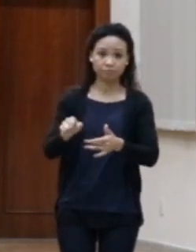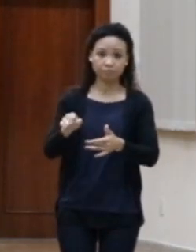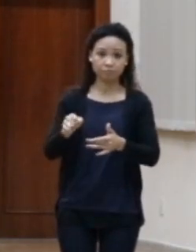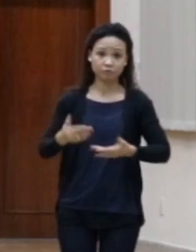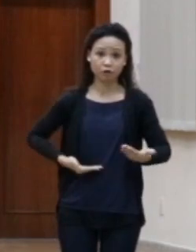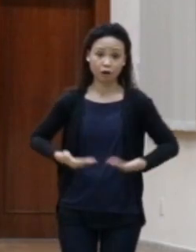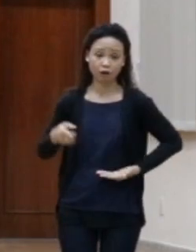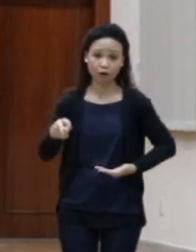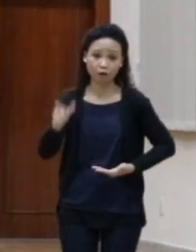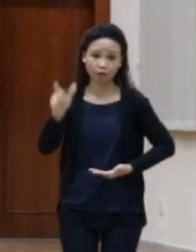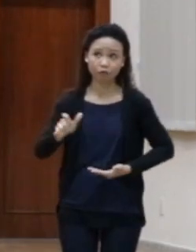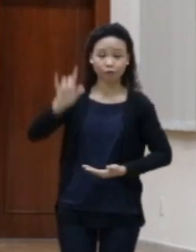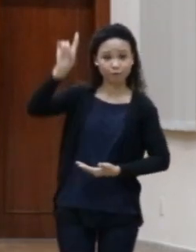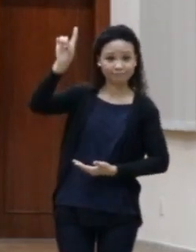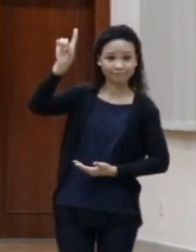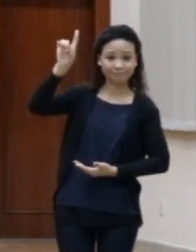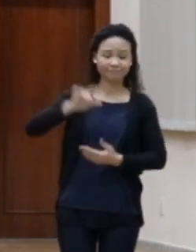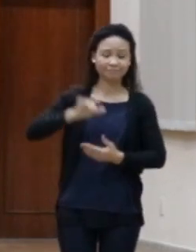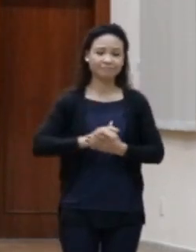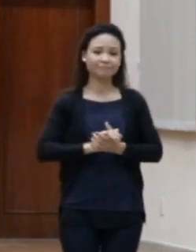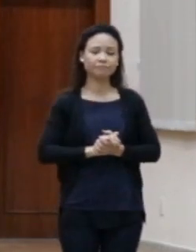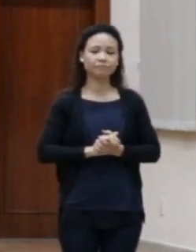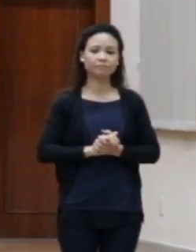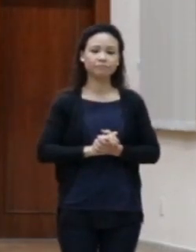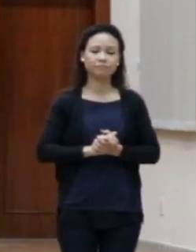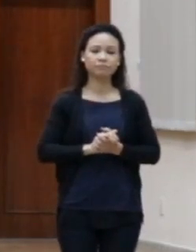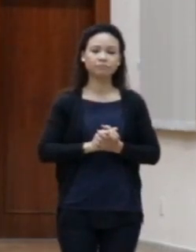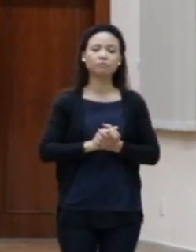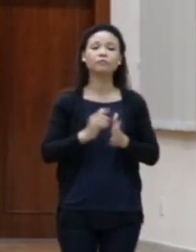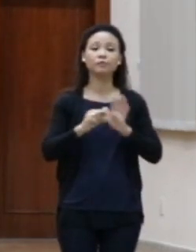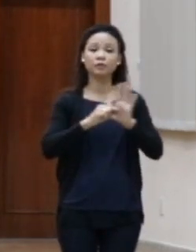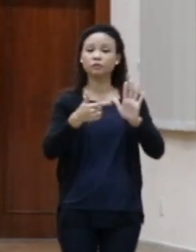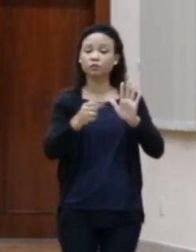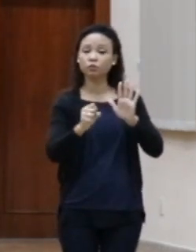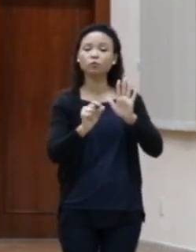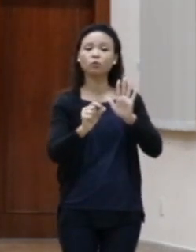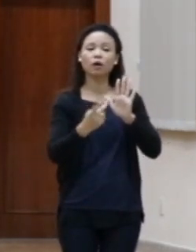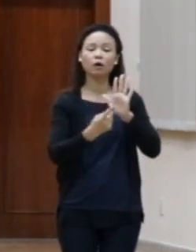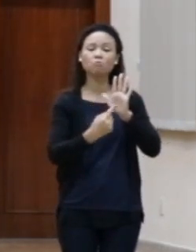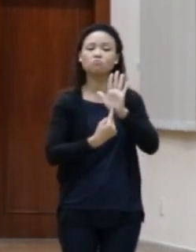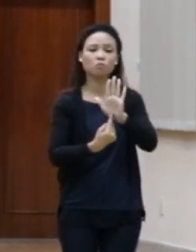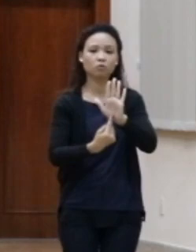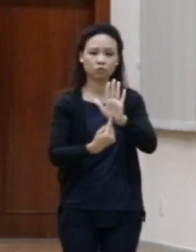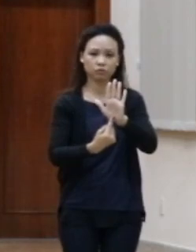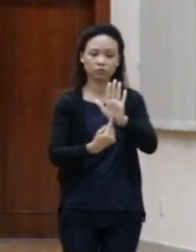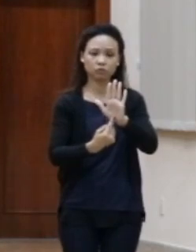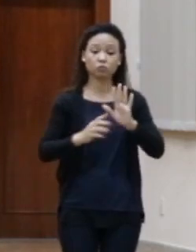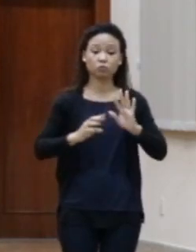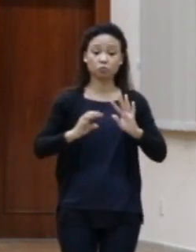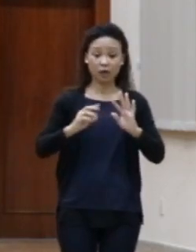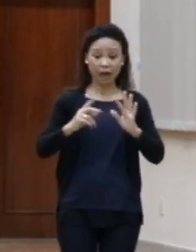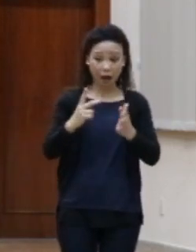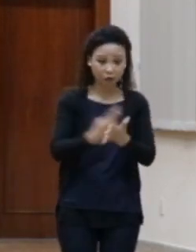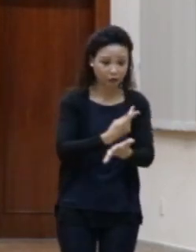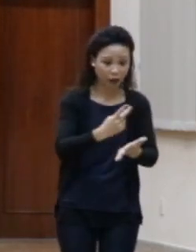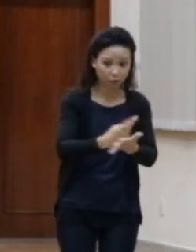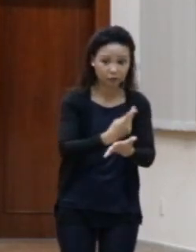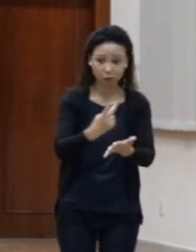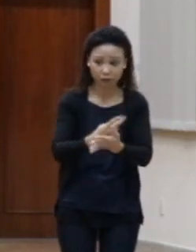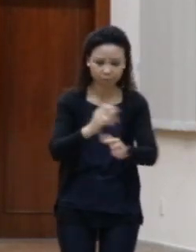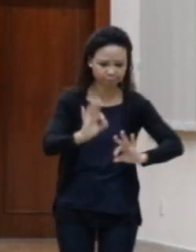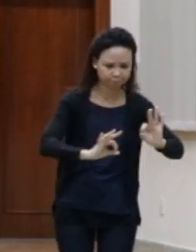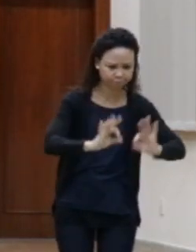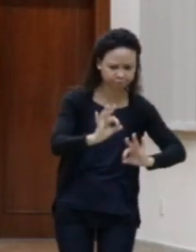ungiste. E o versículo 28 diz: tudo o que fizeram, porém, havia sido decidido de antemão,